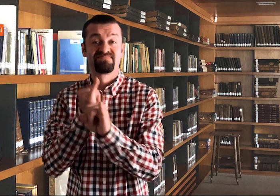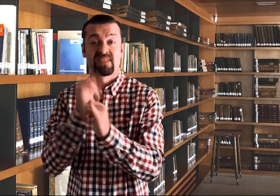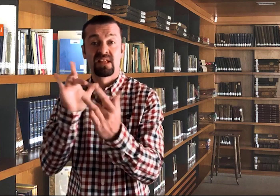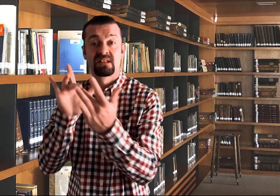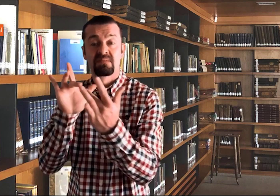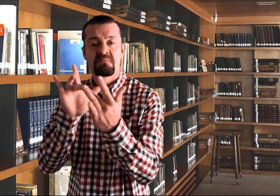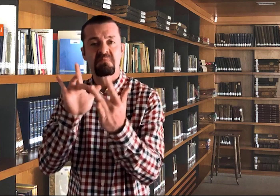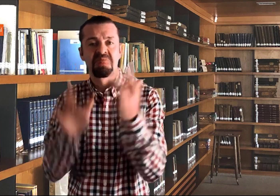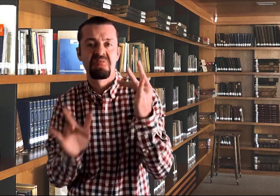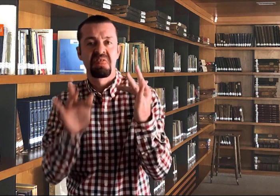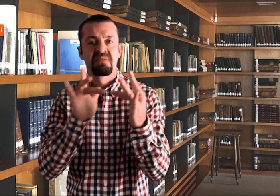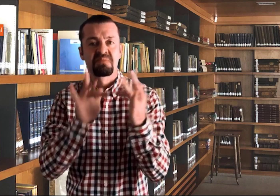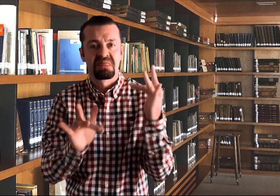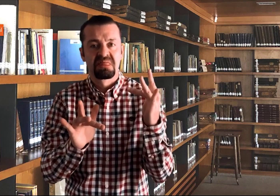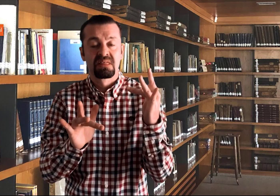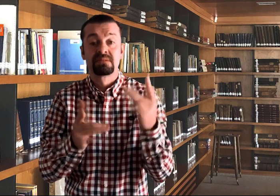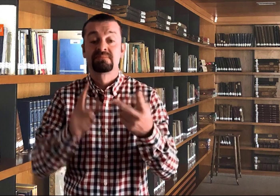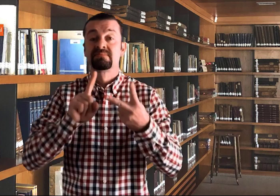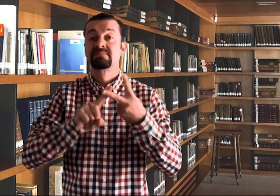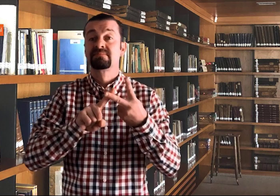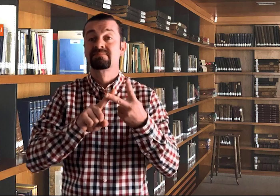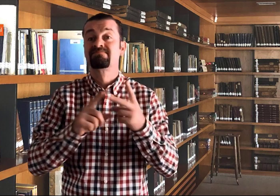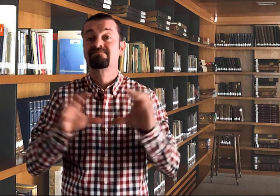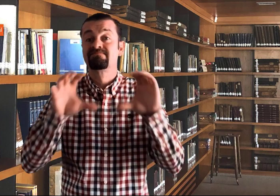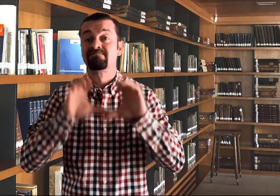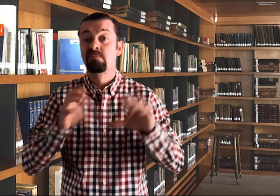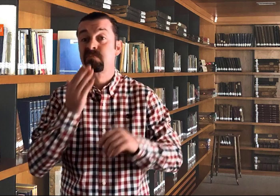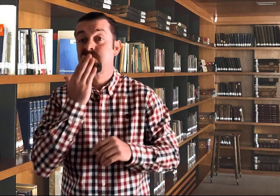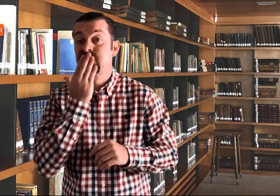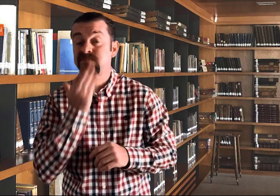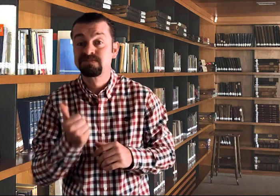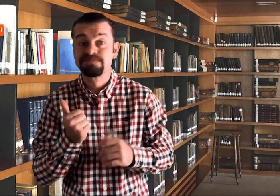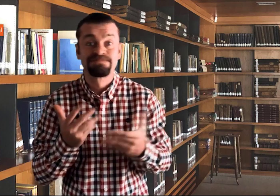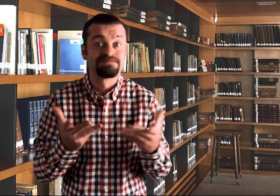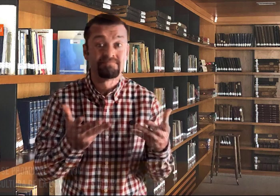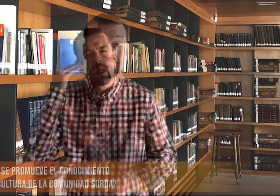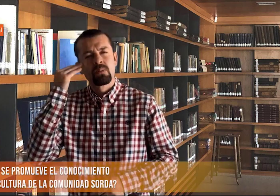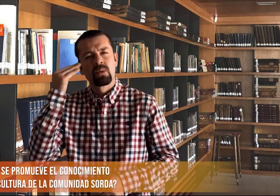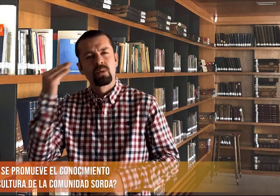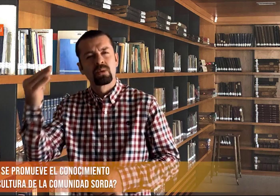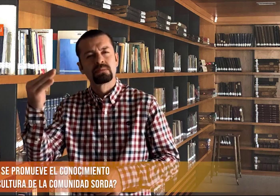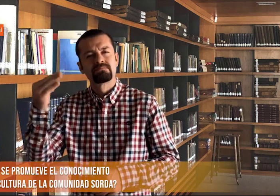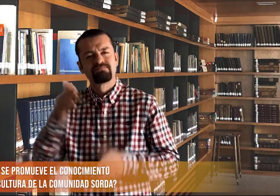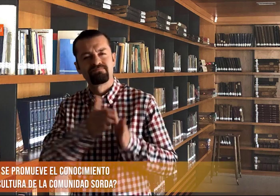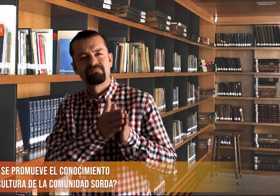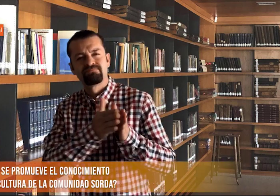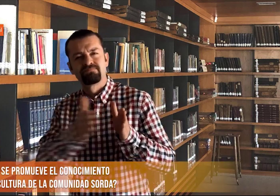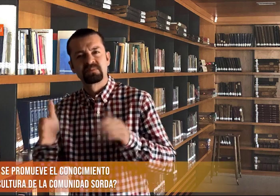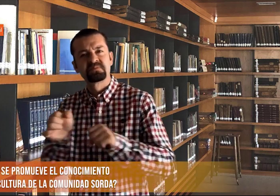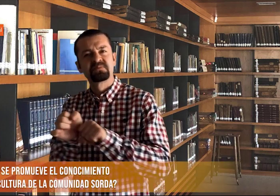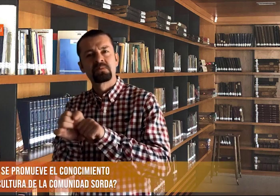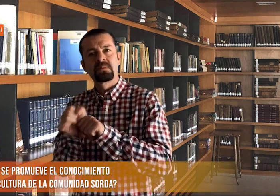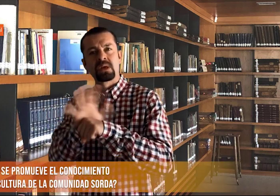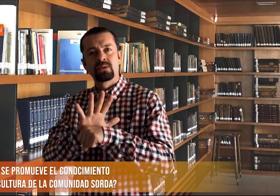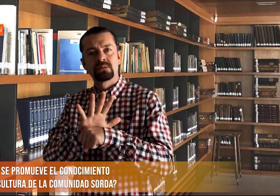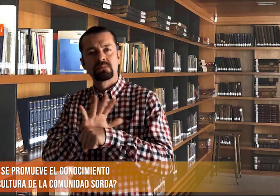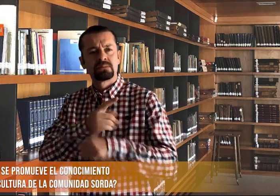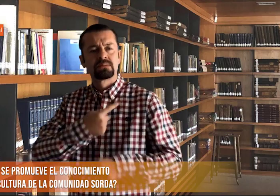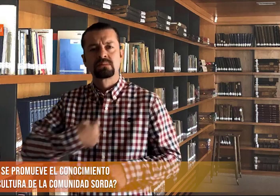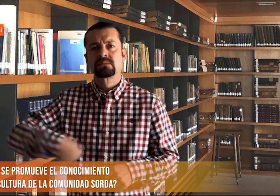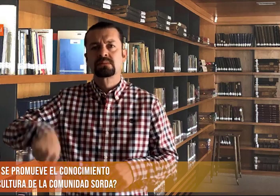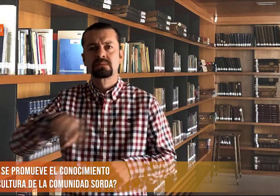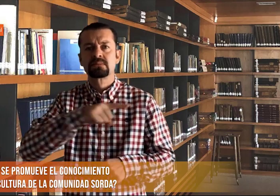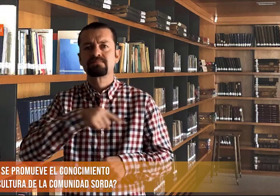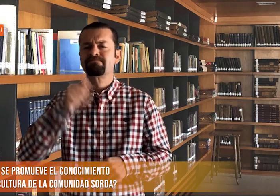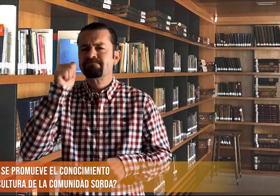casos existen fallas de conectividad y el internet no es estable. Ahora bien, durante todo este